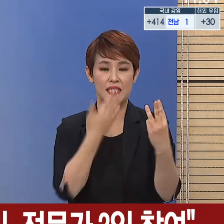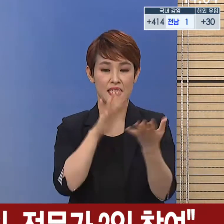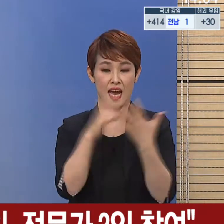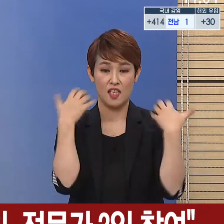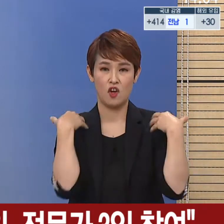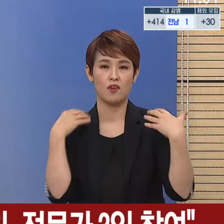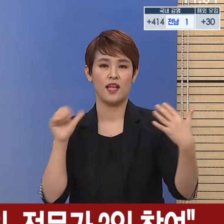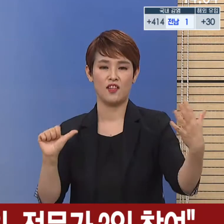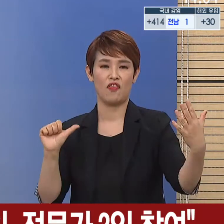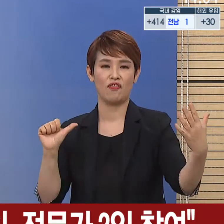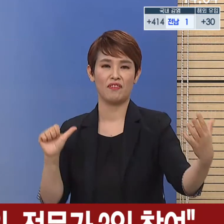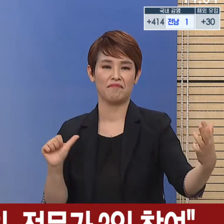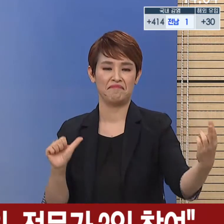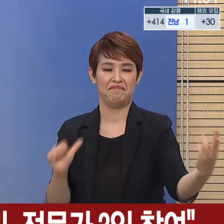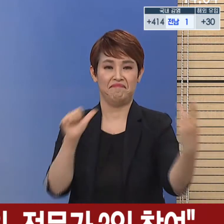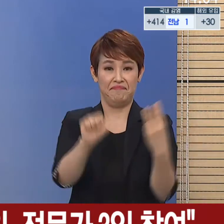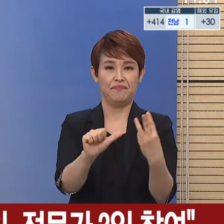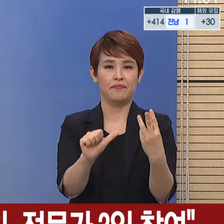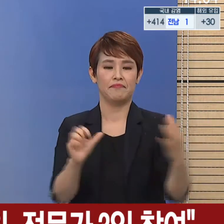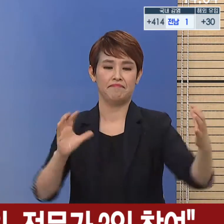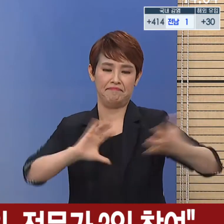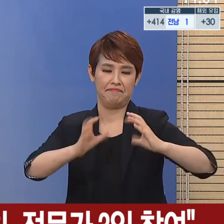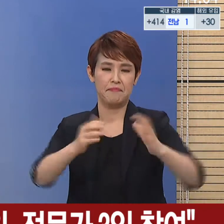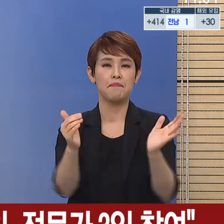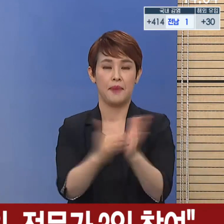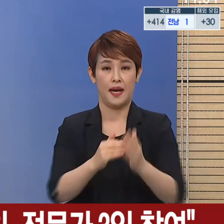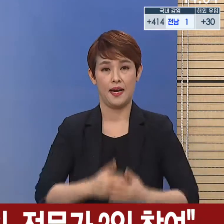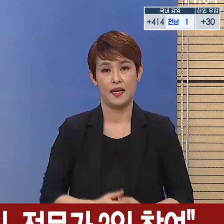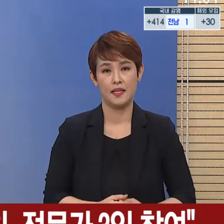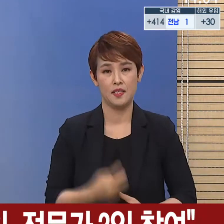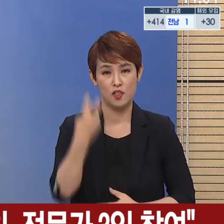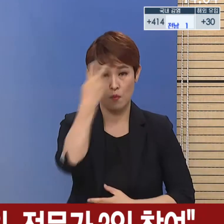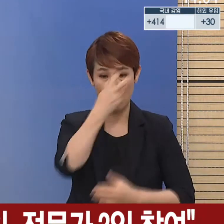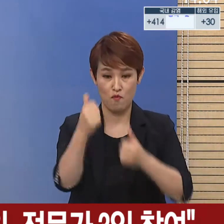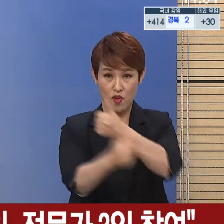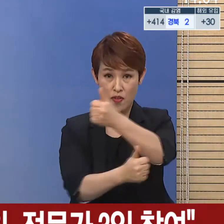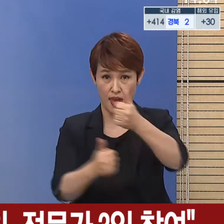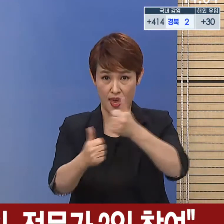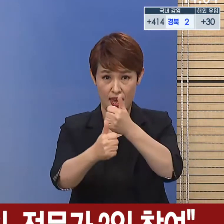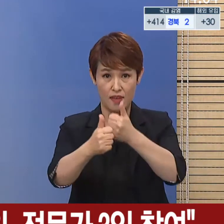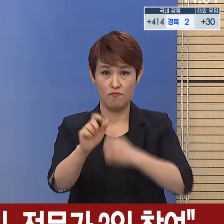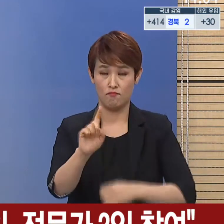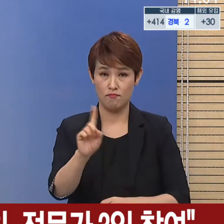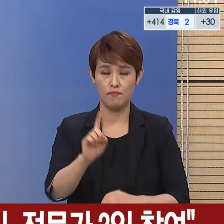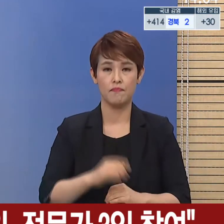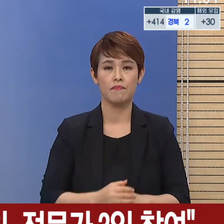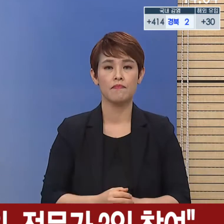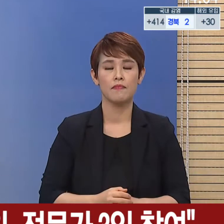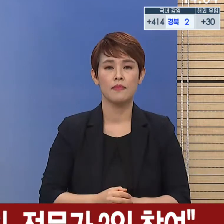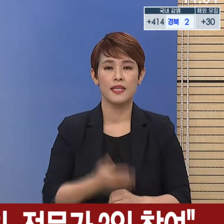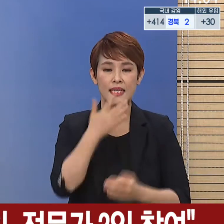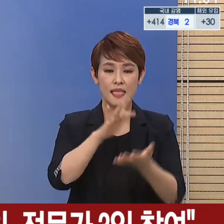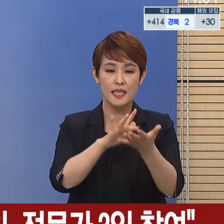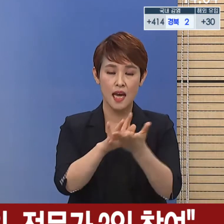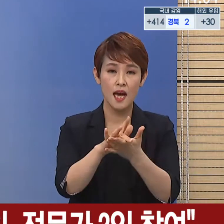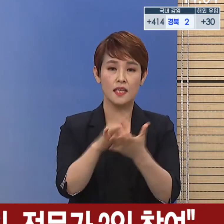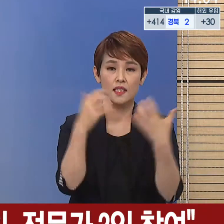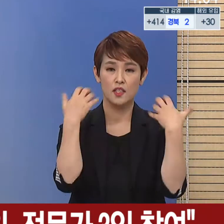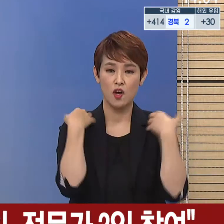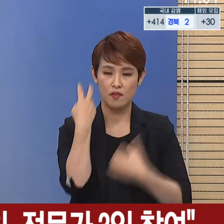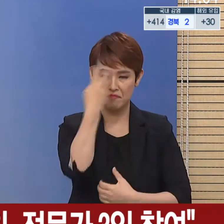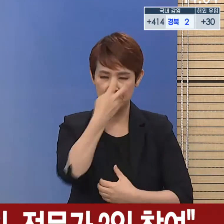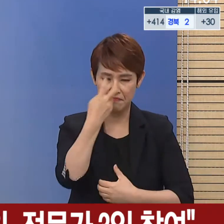식약처에서 5명이 참석하였습니다. 최종 점검위원회는 그동안의 식약처 심사